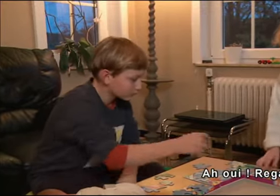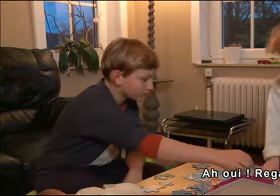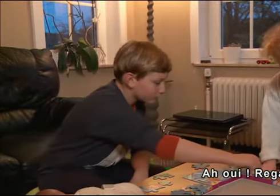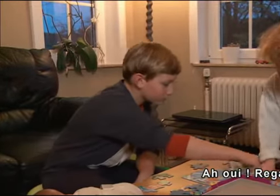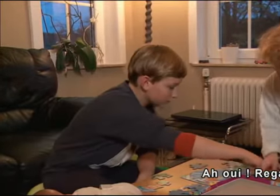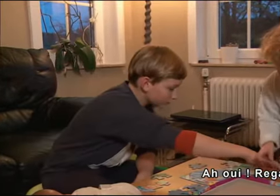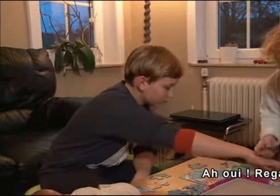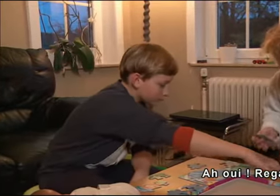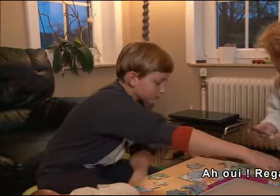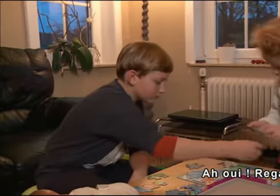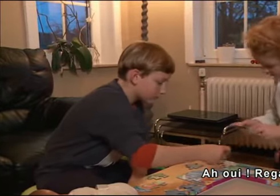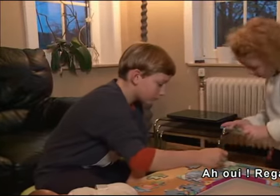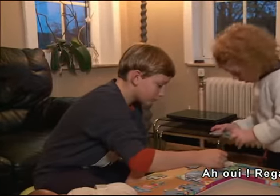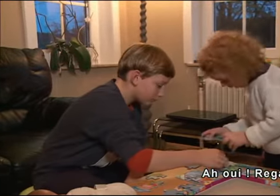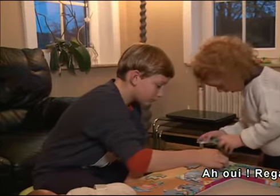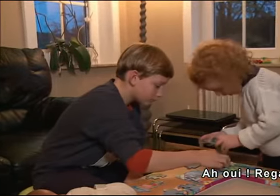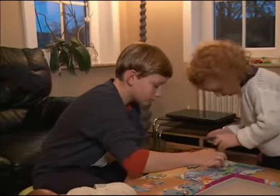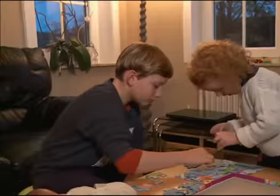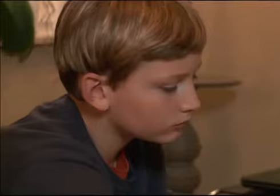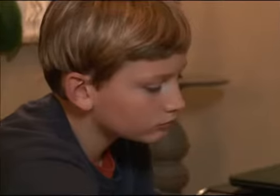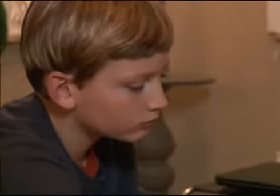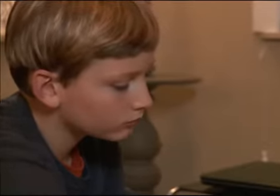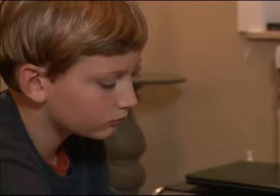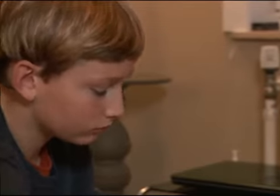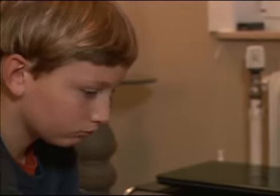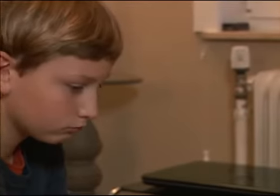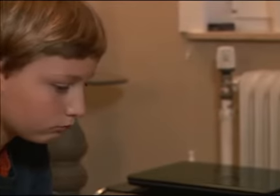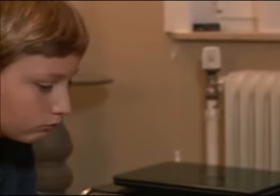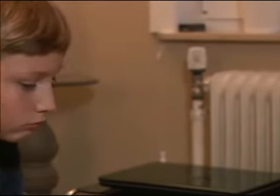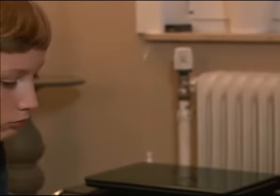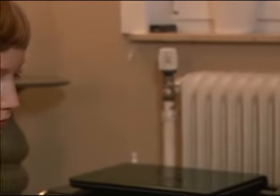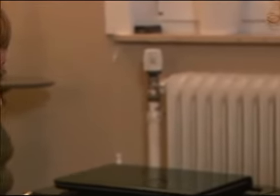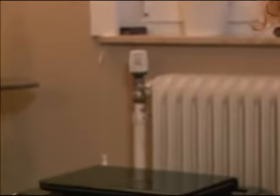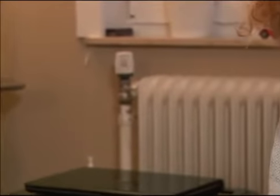Ah oui. Là, maman.